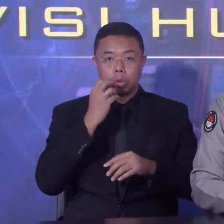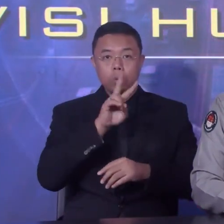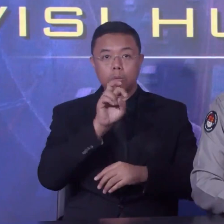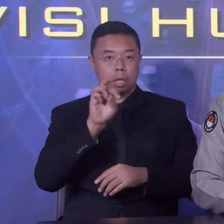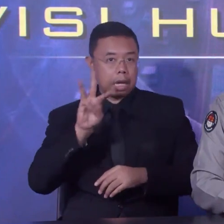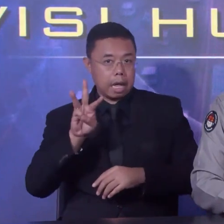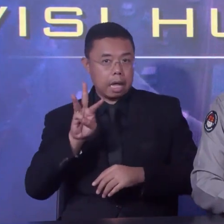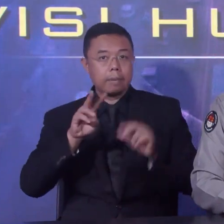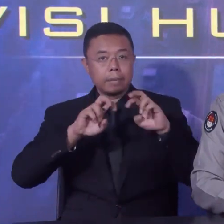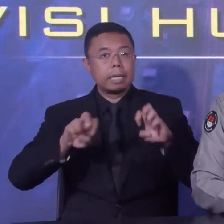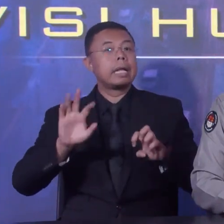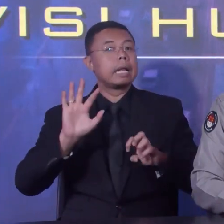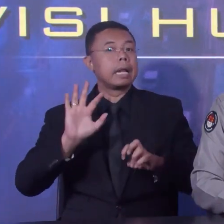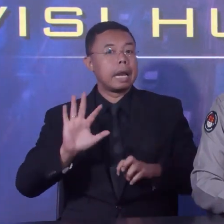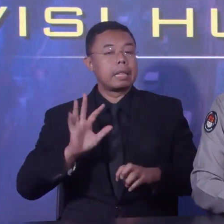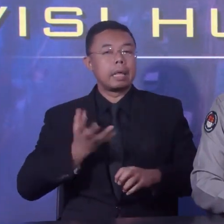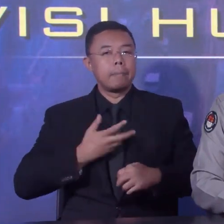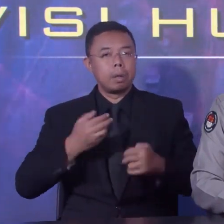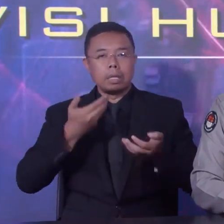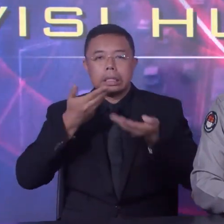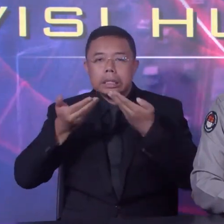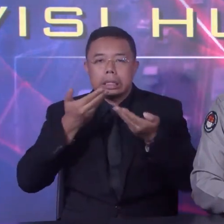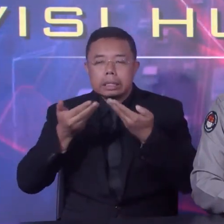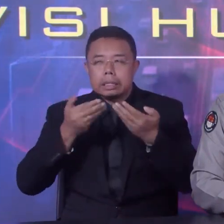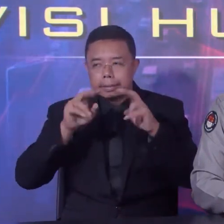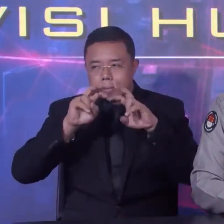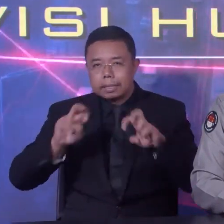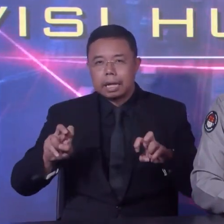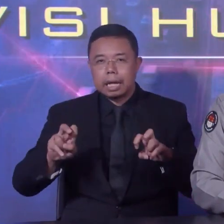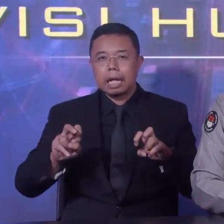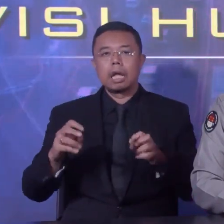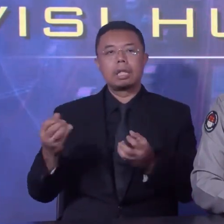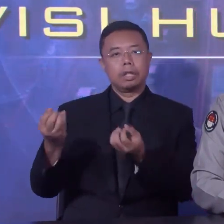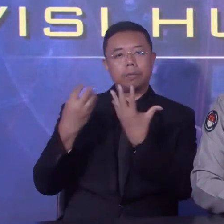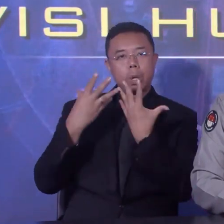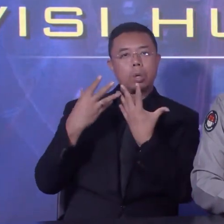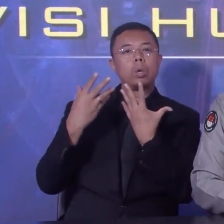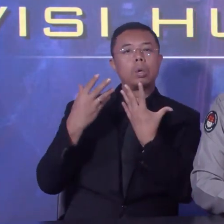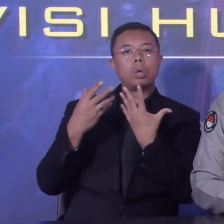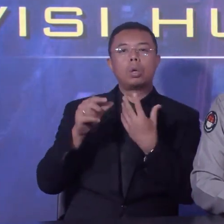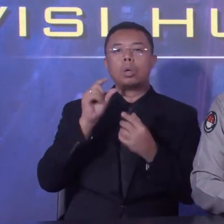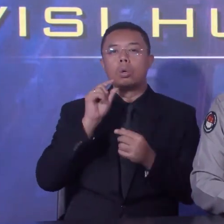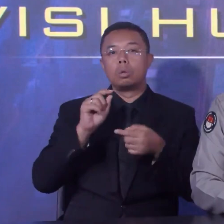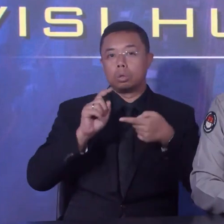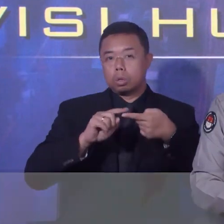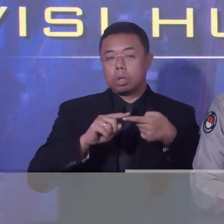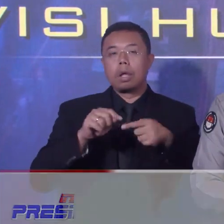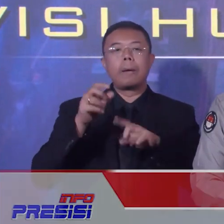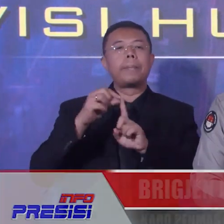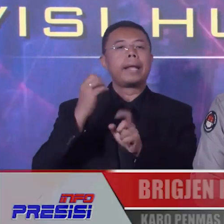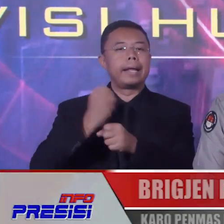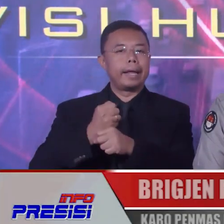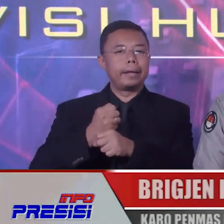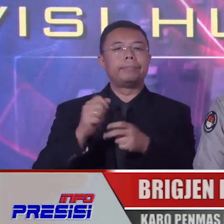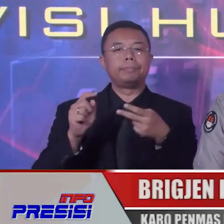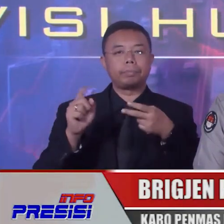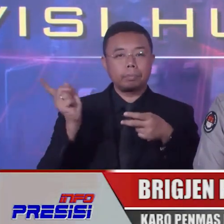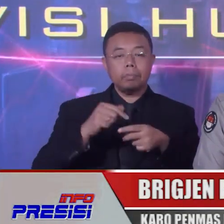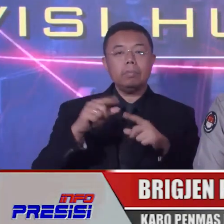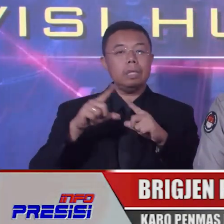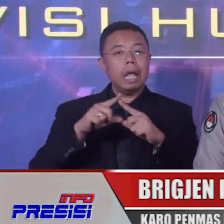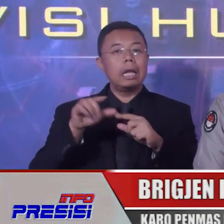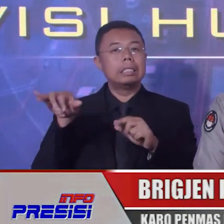penyidik akan melaksanakan interview atas laporan informasi kepada antara lain saudara PG dari